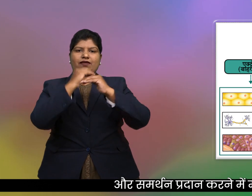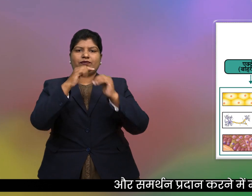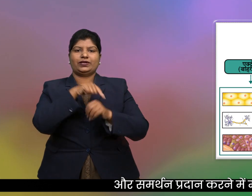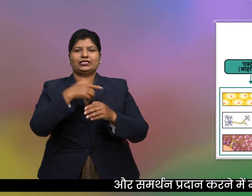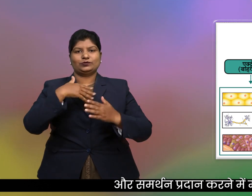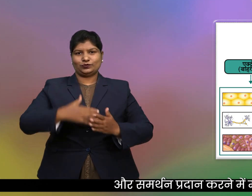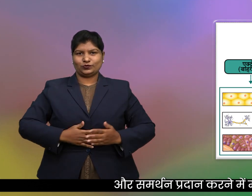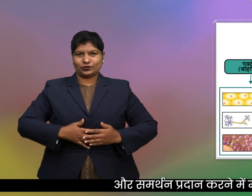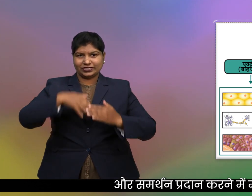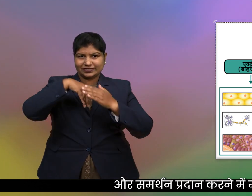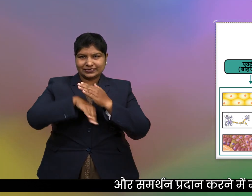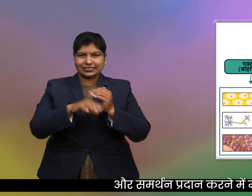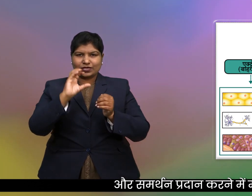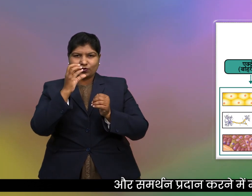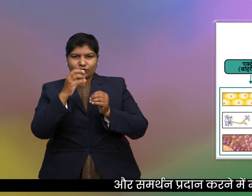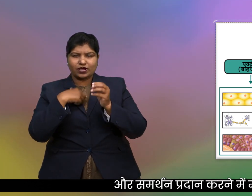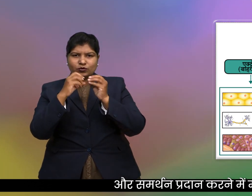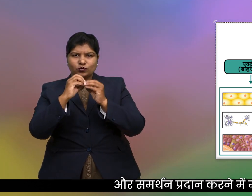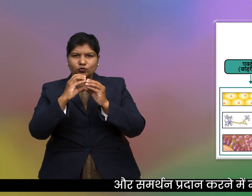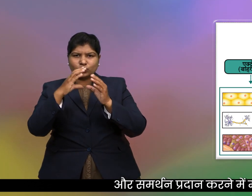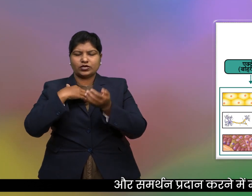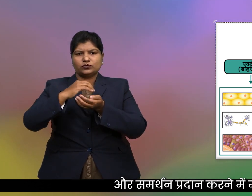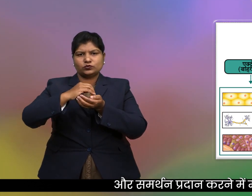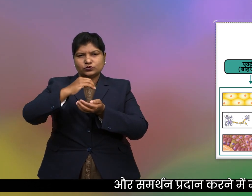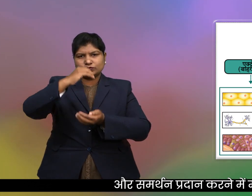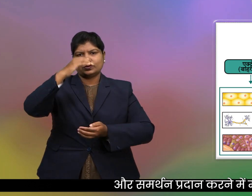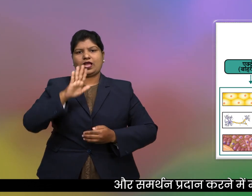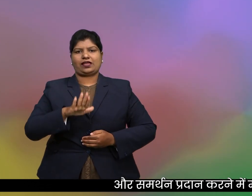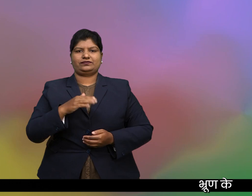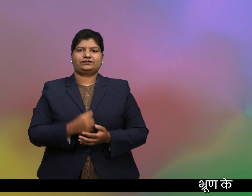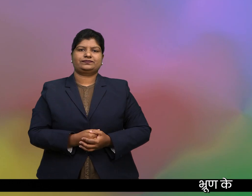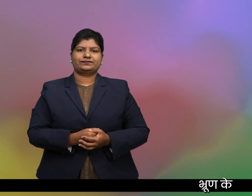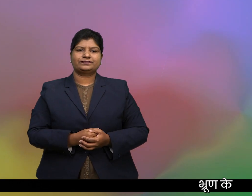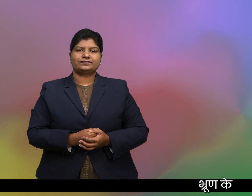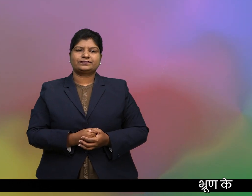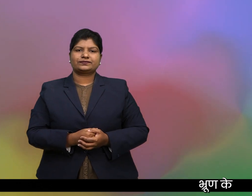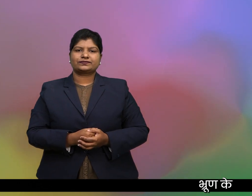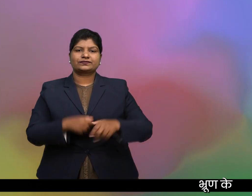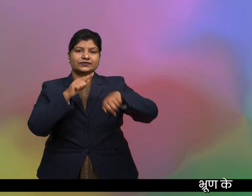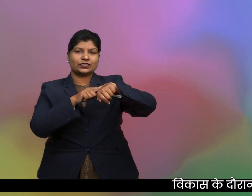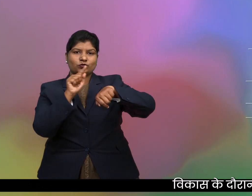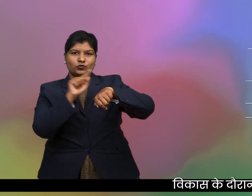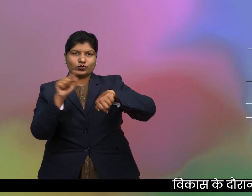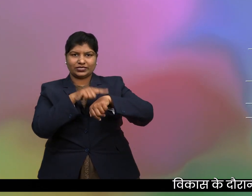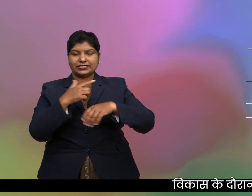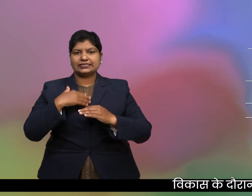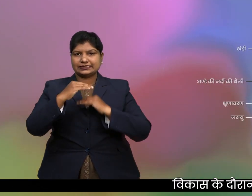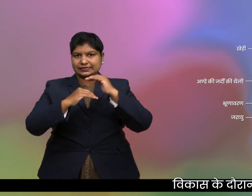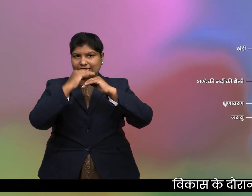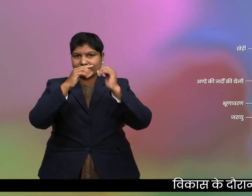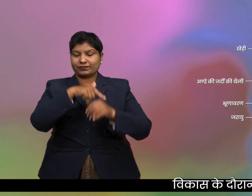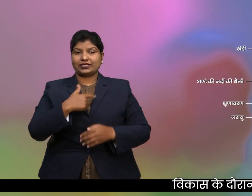प्रदान करने में मदद करती है। भ्रूण के विकास